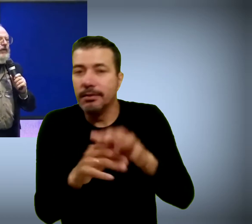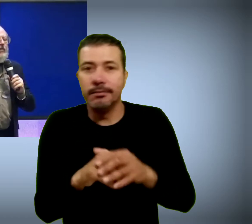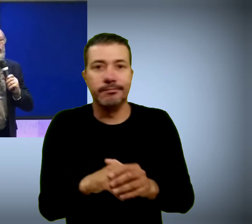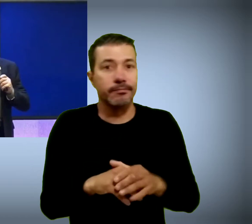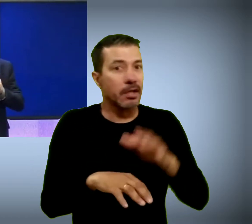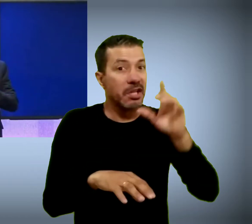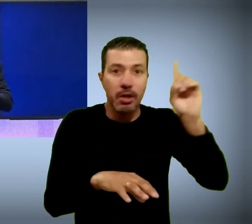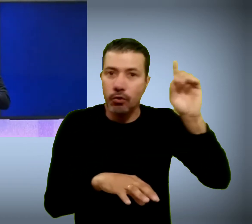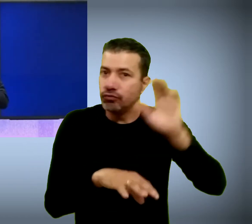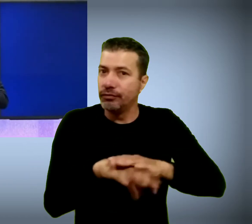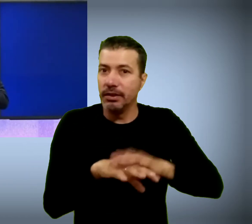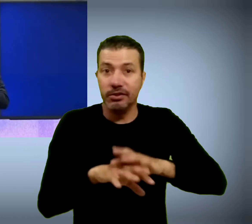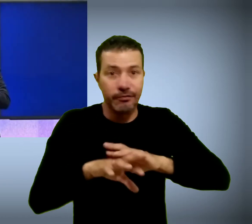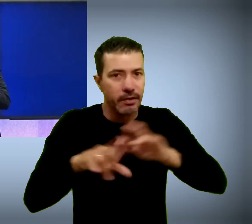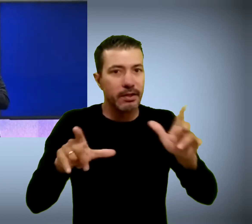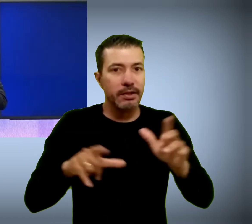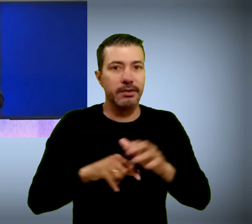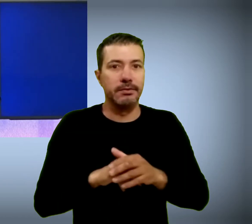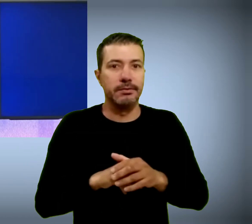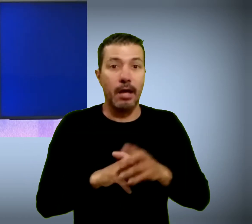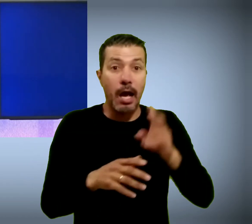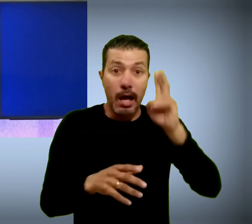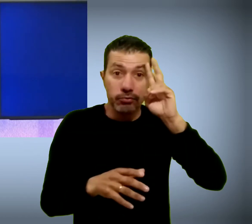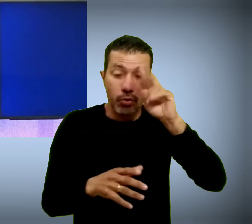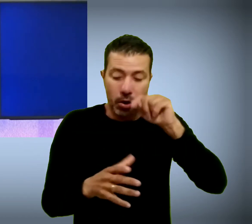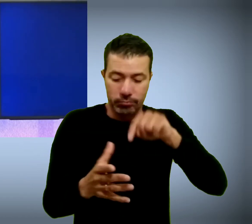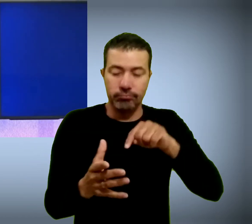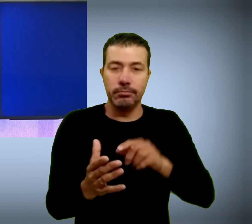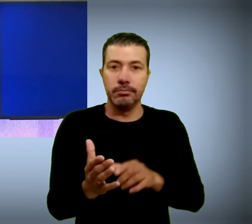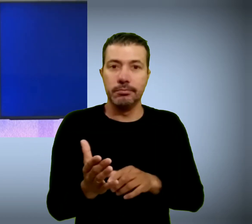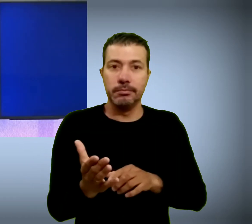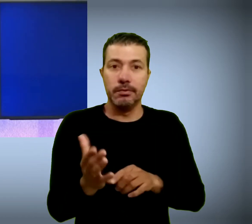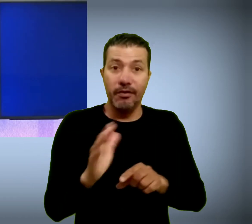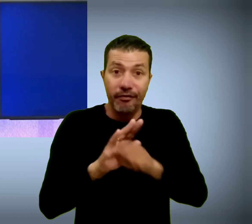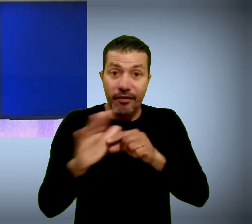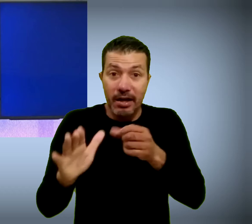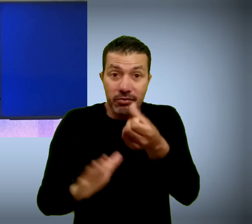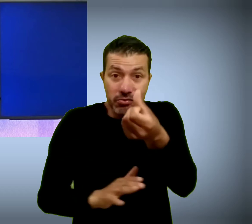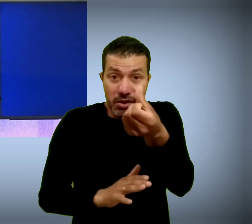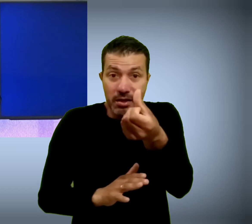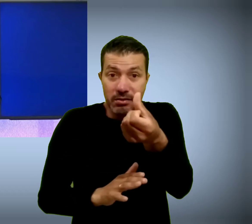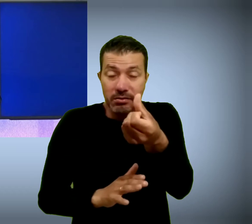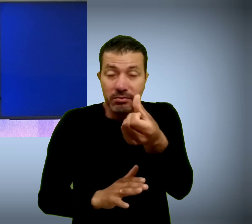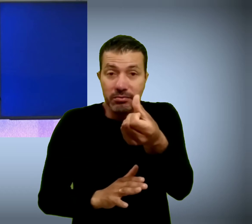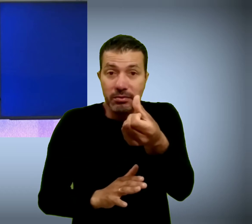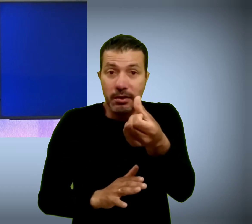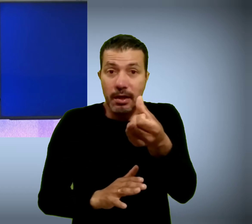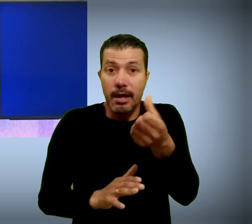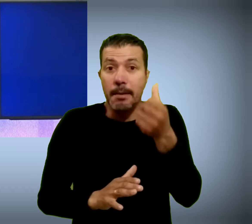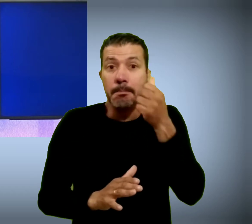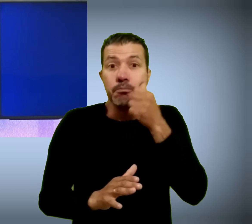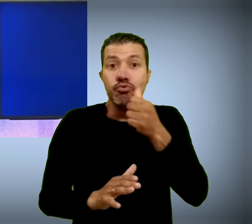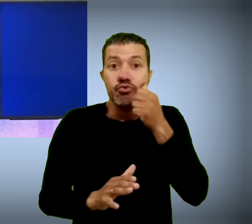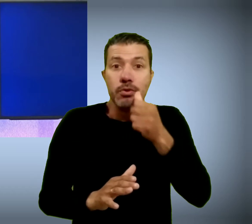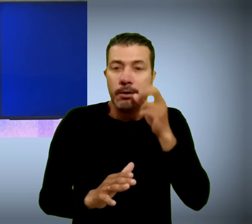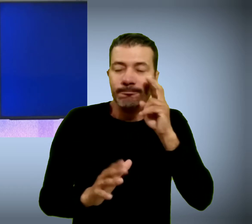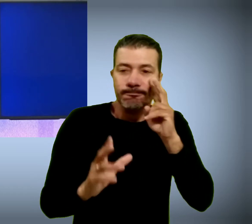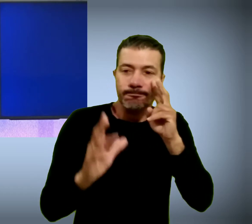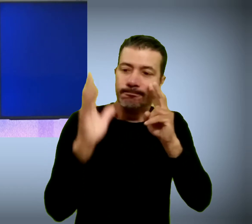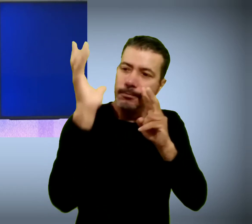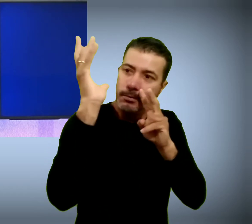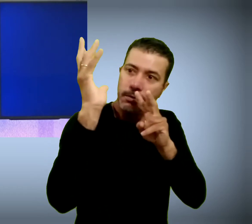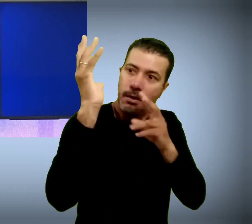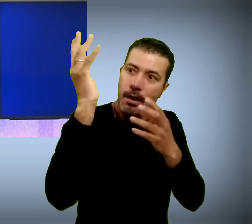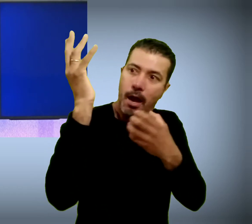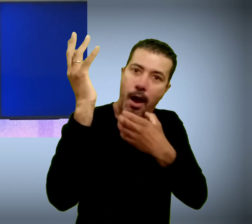Mas ele não fez isso, não. Olha como é que continua a história aqui. No verso 6. E vendo a mulher que aquela árvore era boa